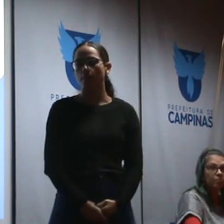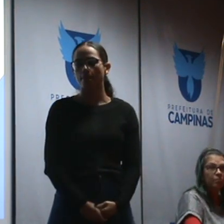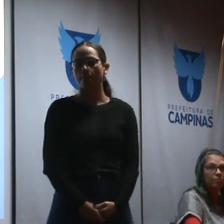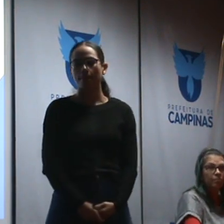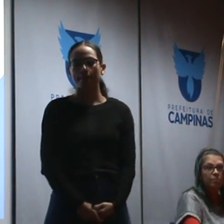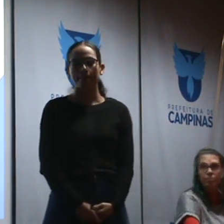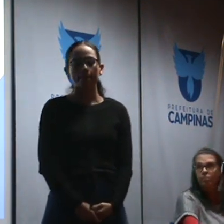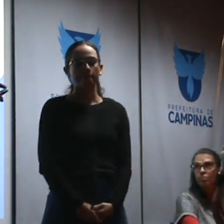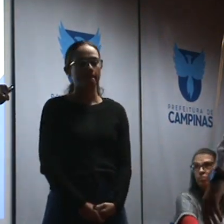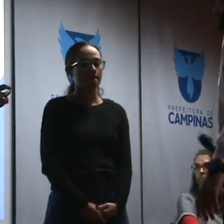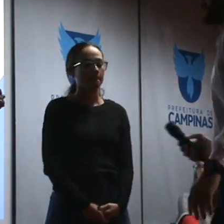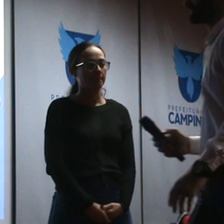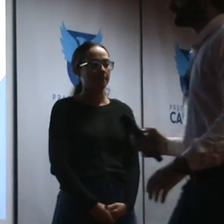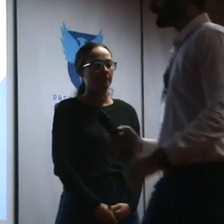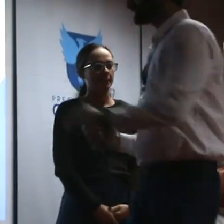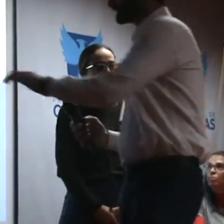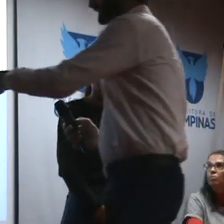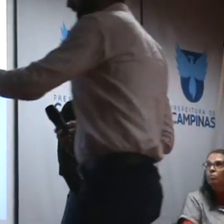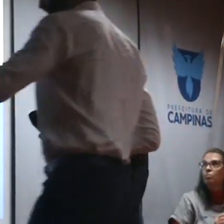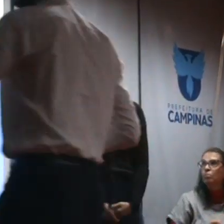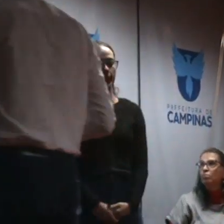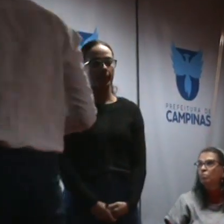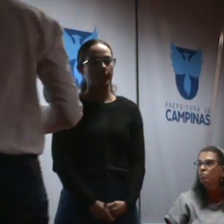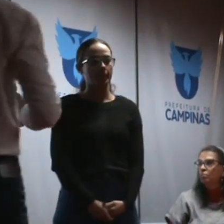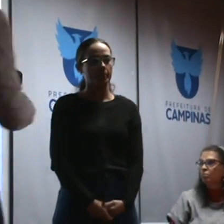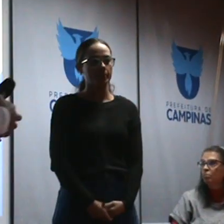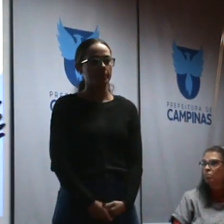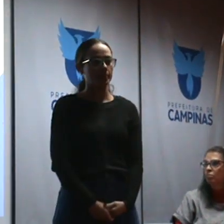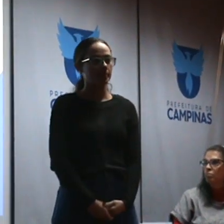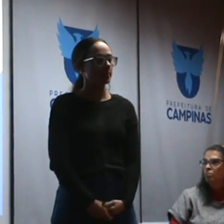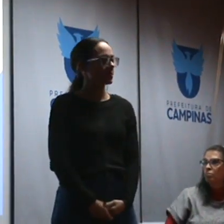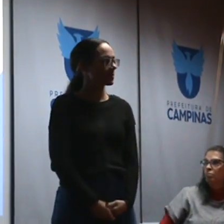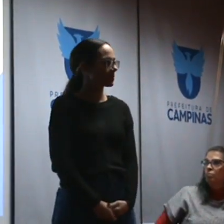composição, a gente consegue ter uma proporção.